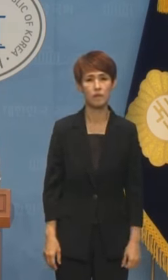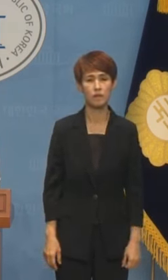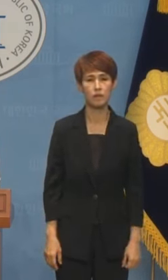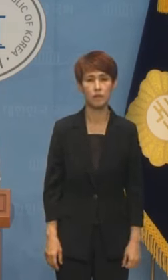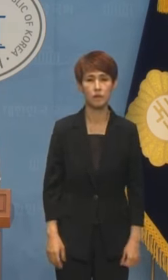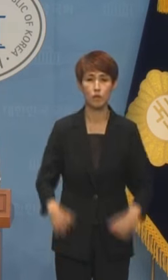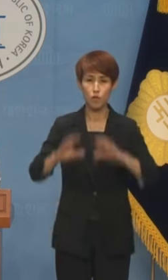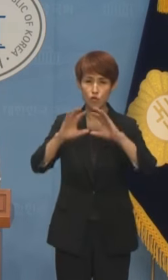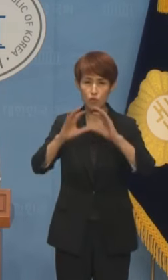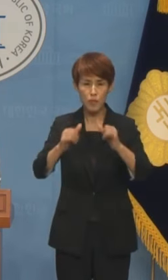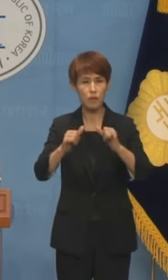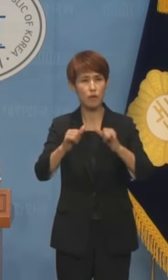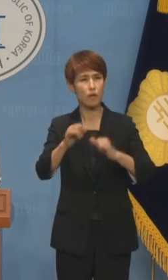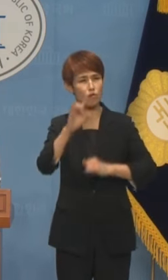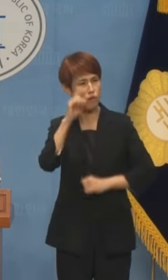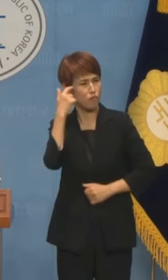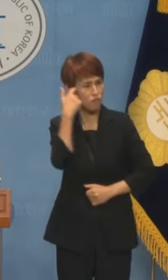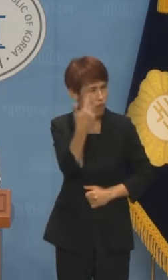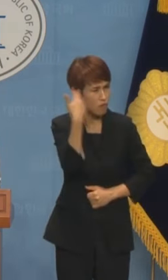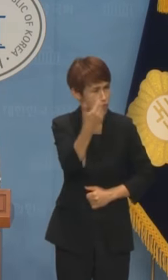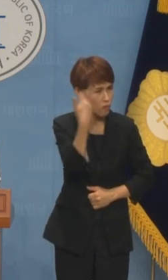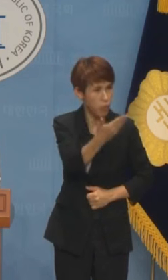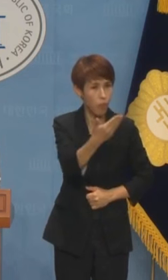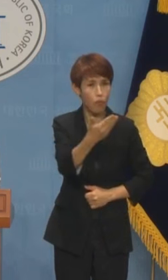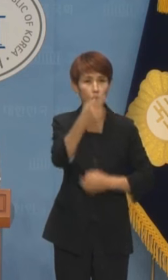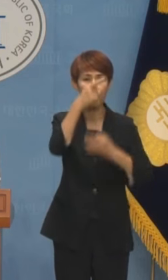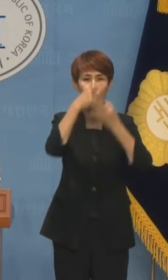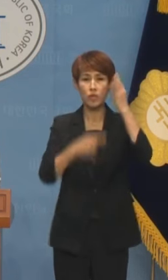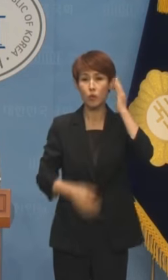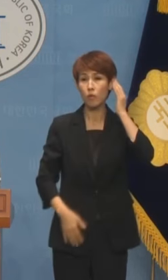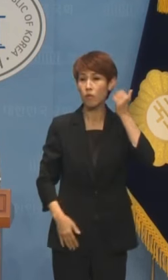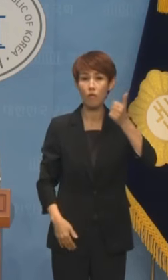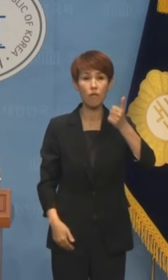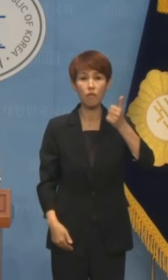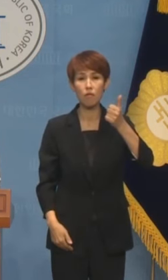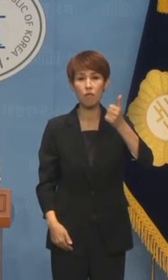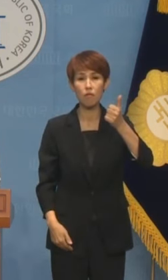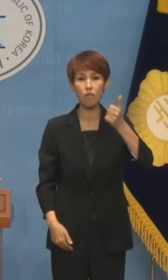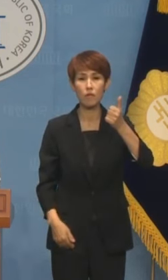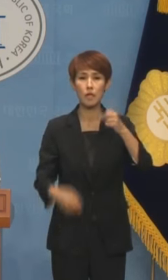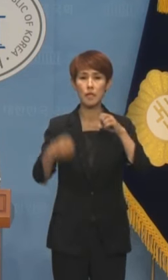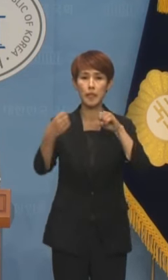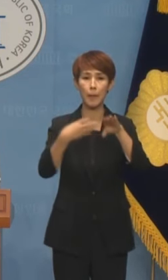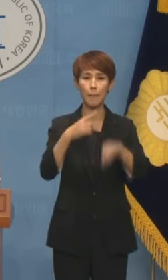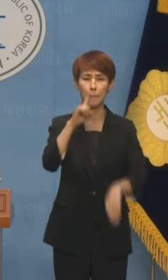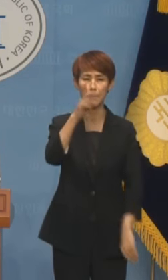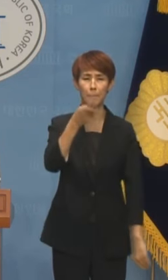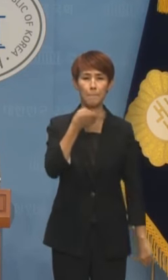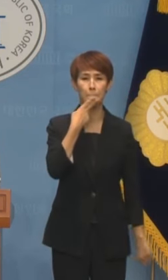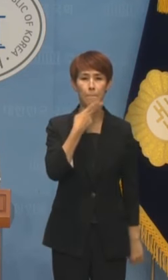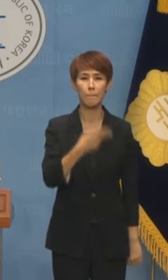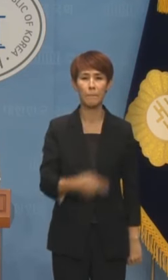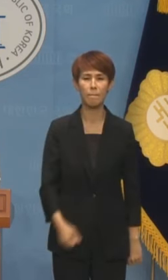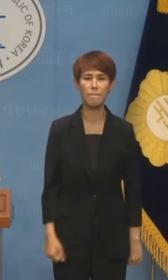거듭되는 국민의 물음에도 윤 대통령은 무엇 하나 제대로 답변하지